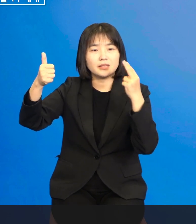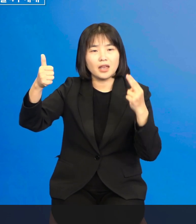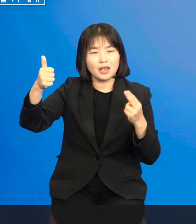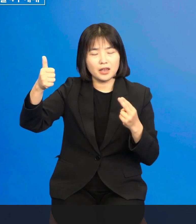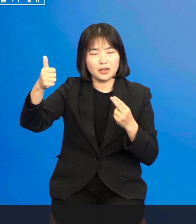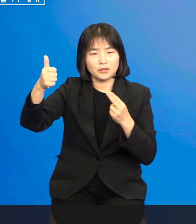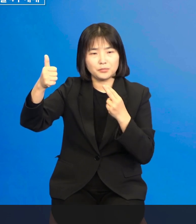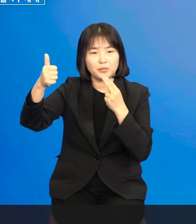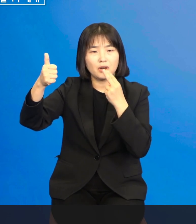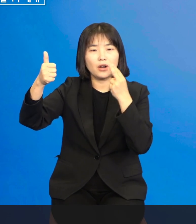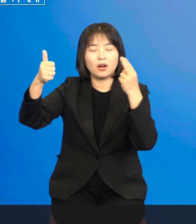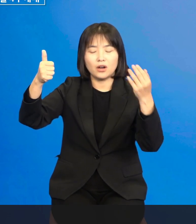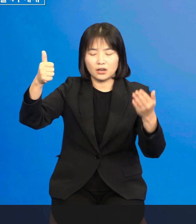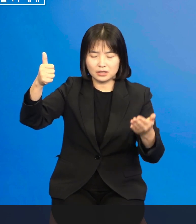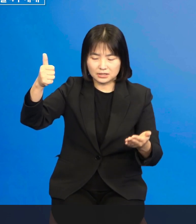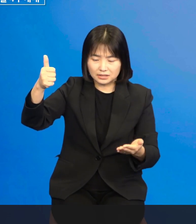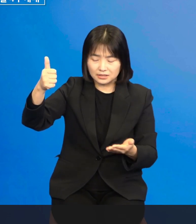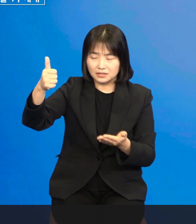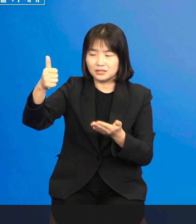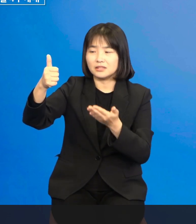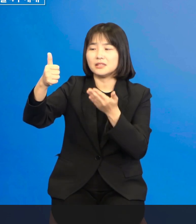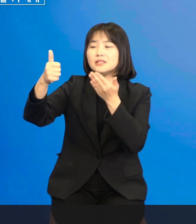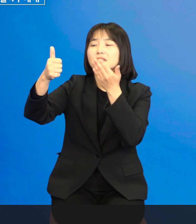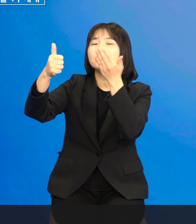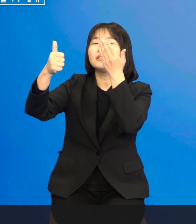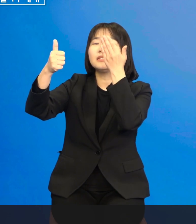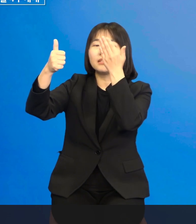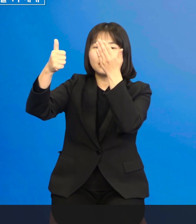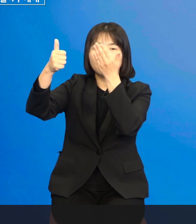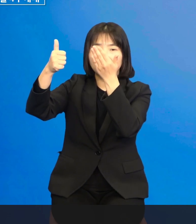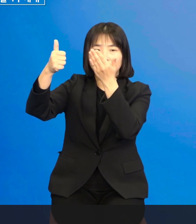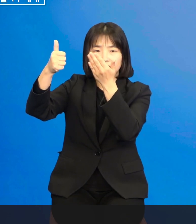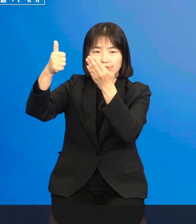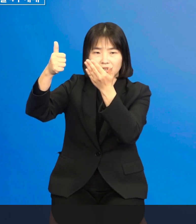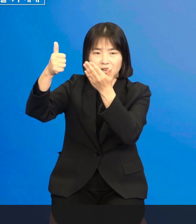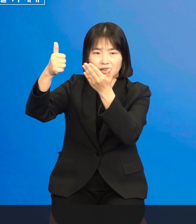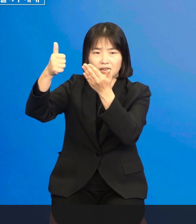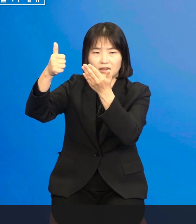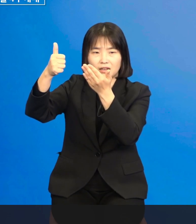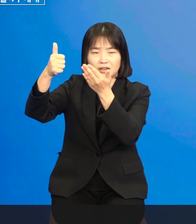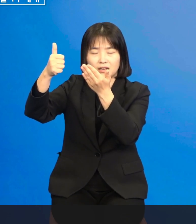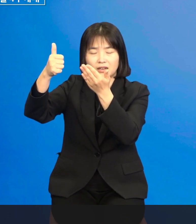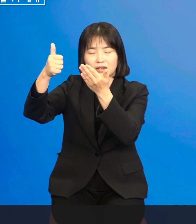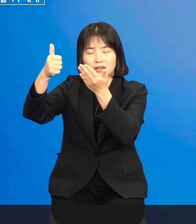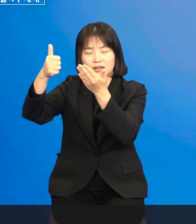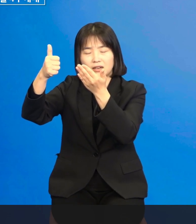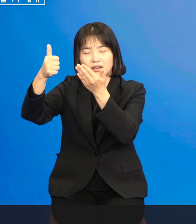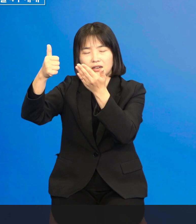내 생명 드리리. 나 주님만을